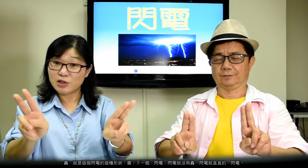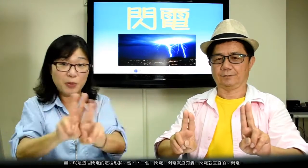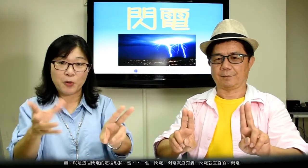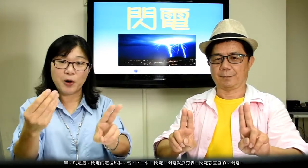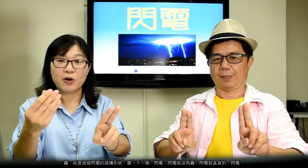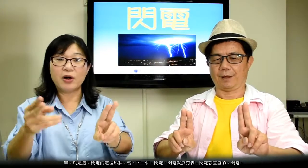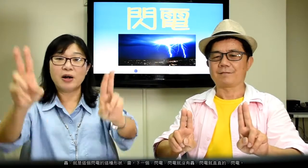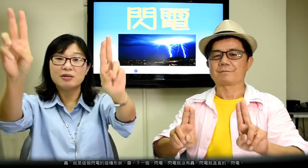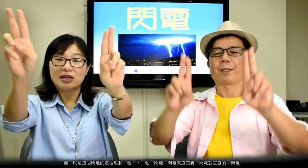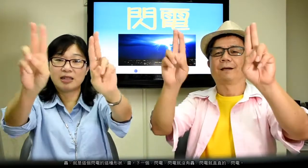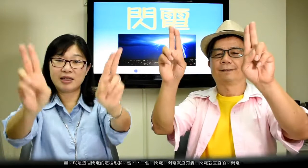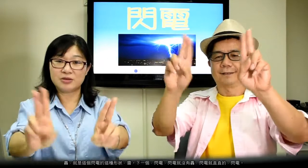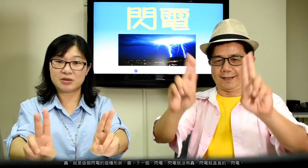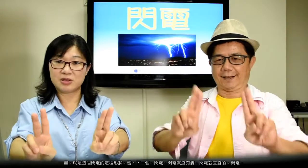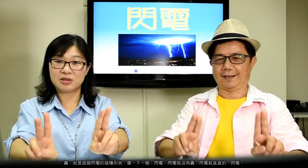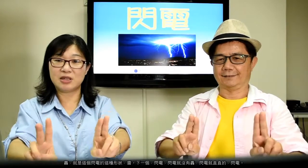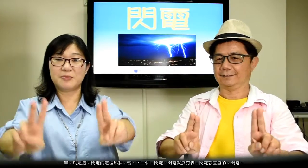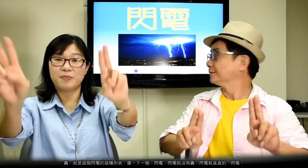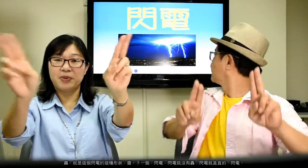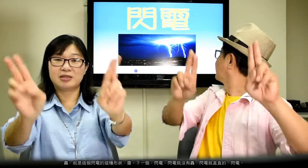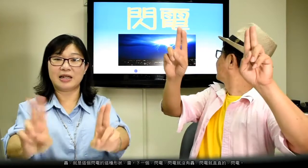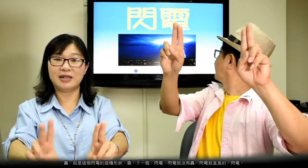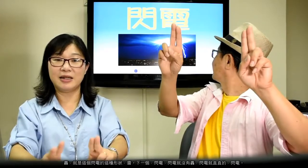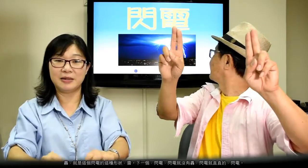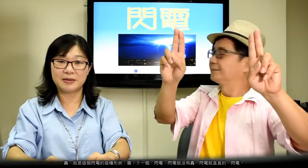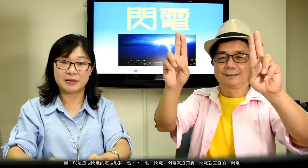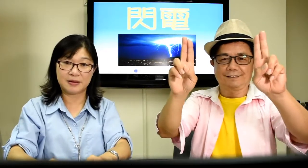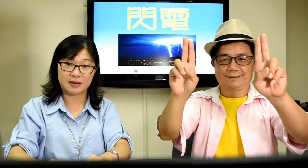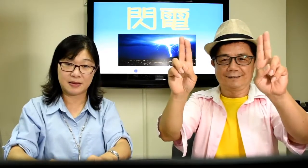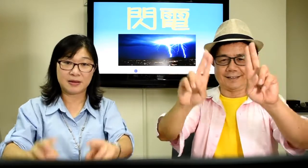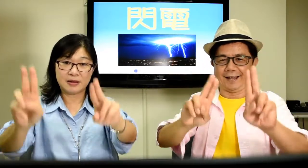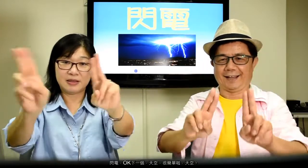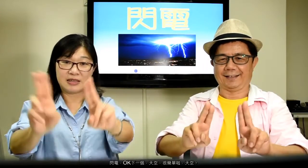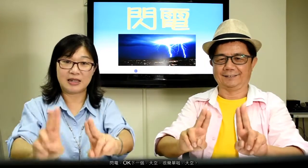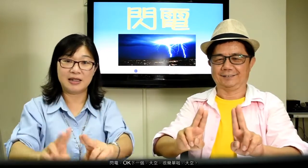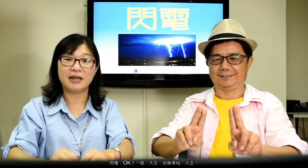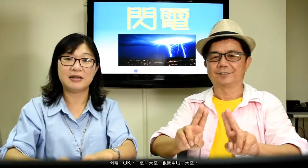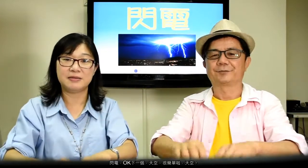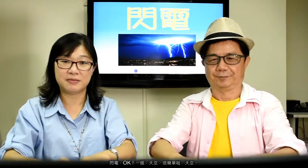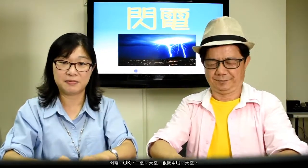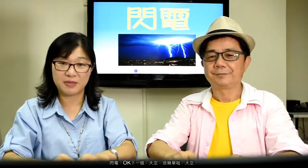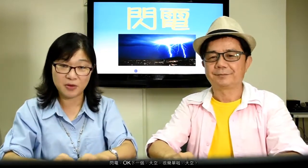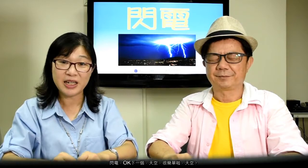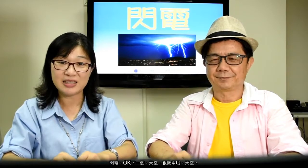就没有碰，哈、哦，闪电就直直的，闪电，闪电。OK， 下